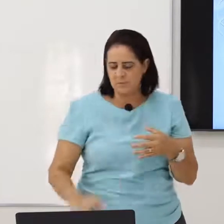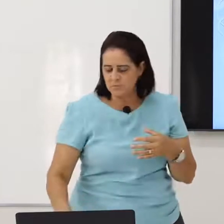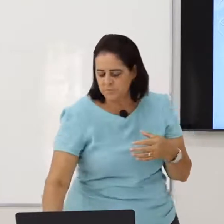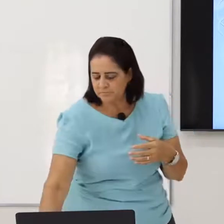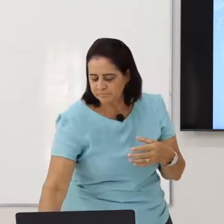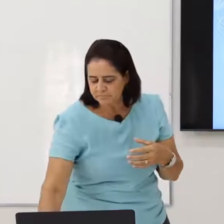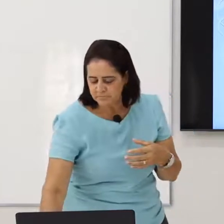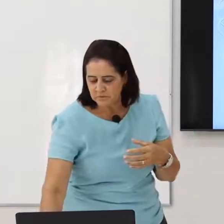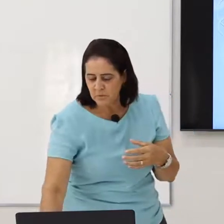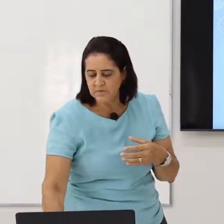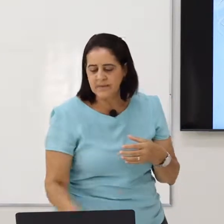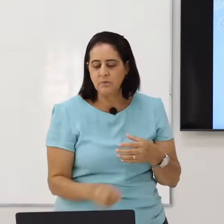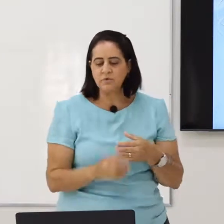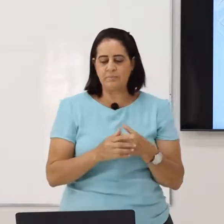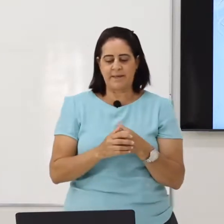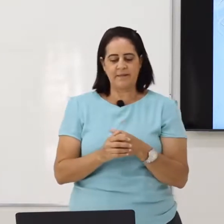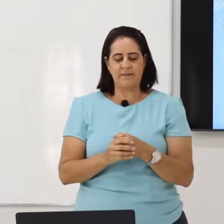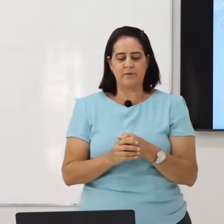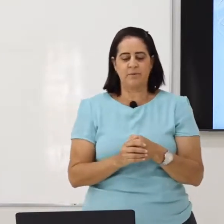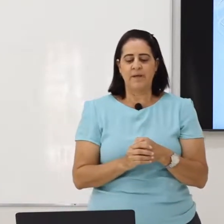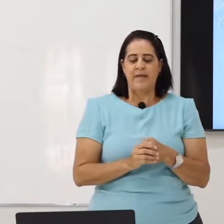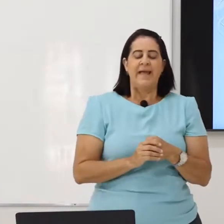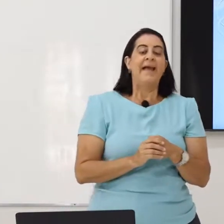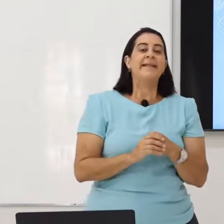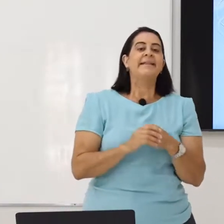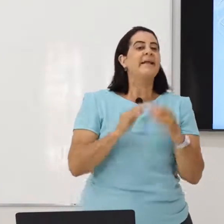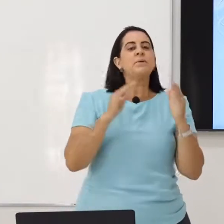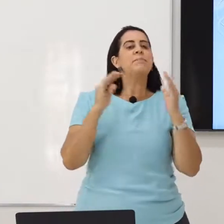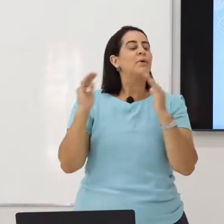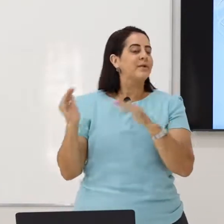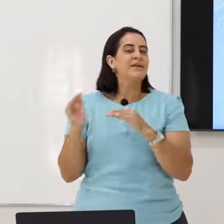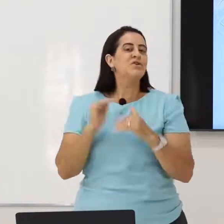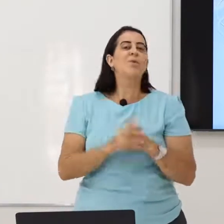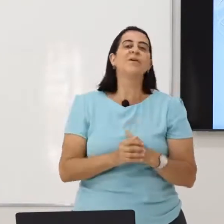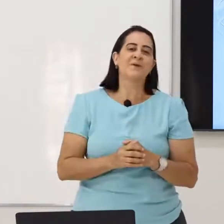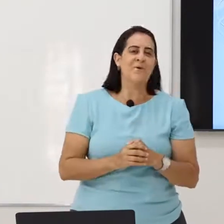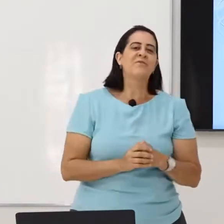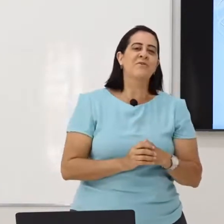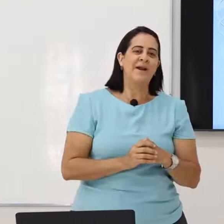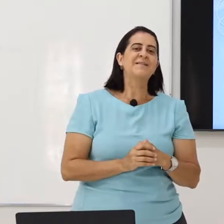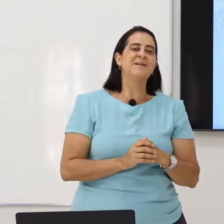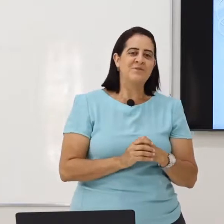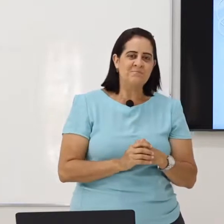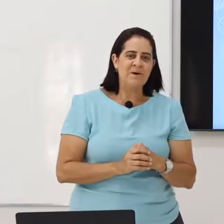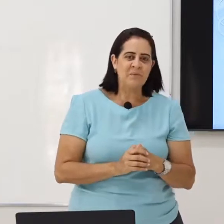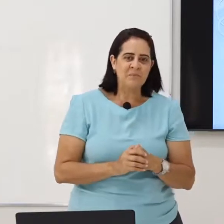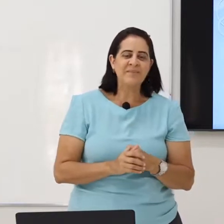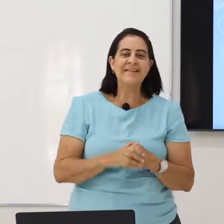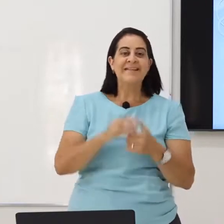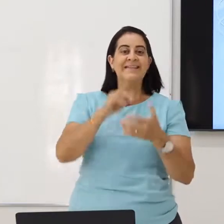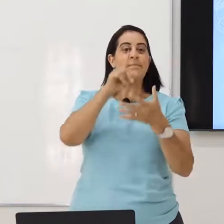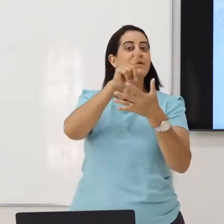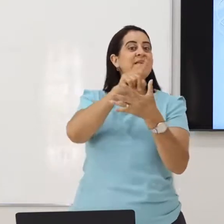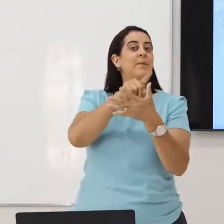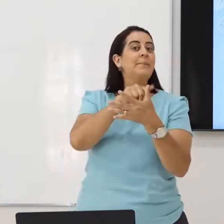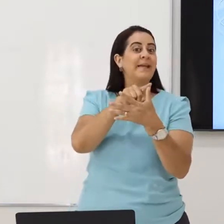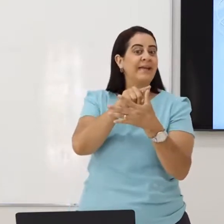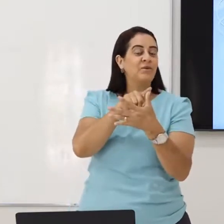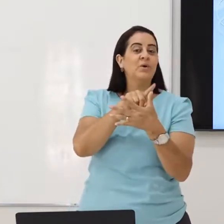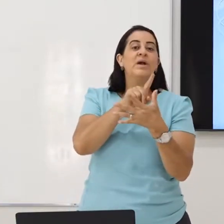segundo? O segundo parâmetro é tão importante quanto a configuração de mão. Depois que eu aprendo